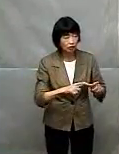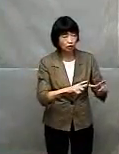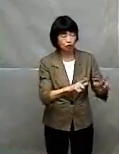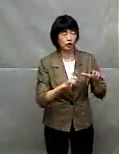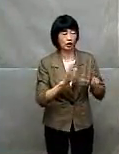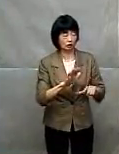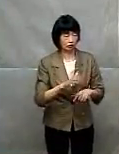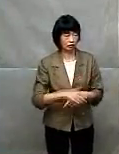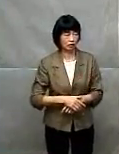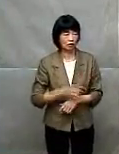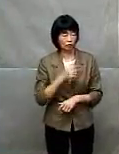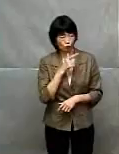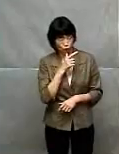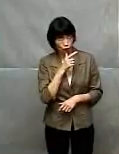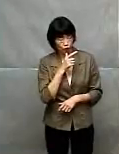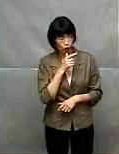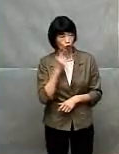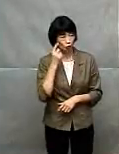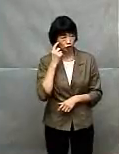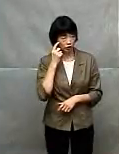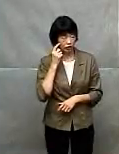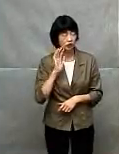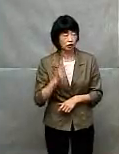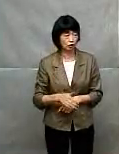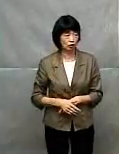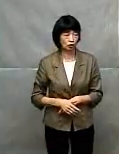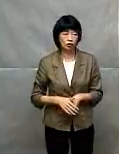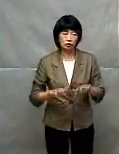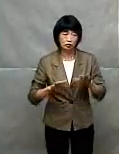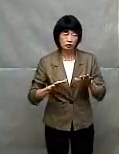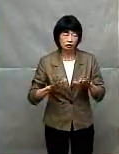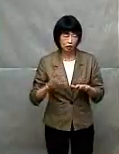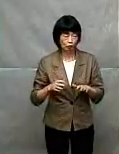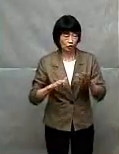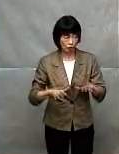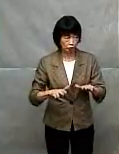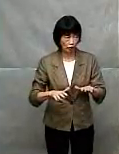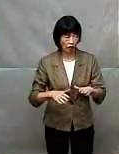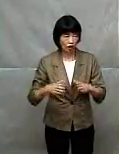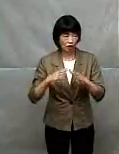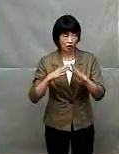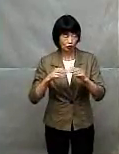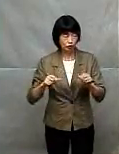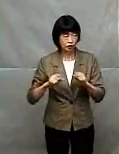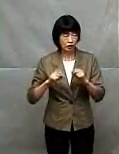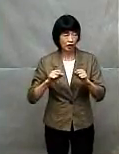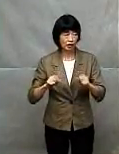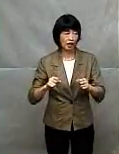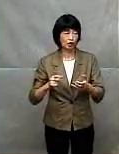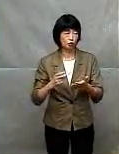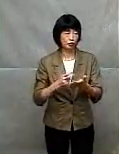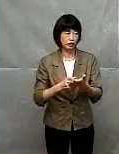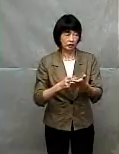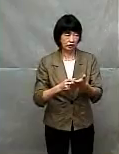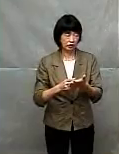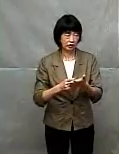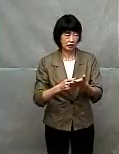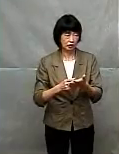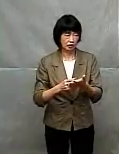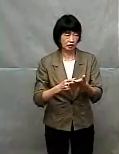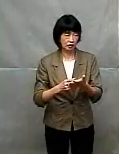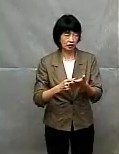できているのになと思ってたんですけれども、ここに来て、本来国がやるべき、と主張